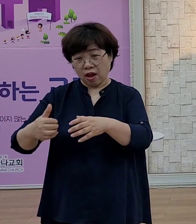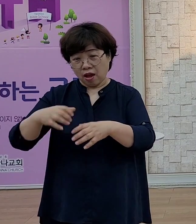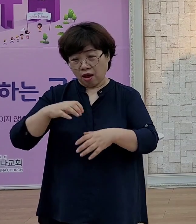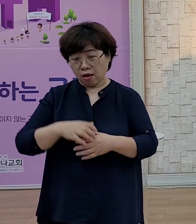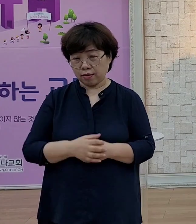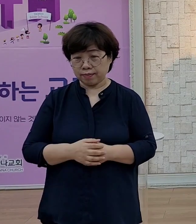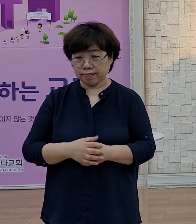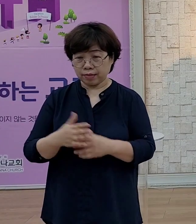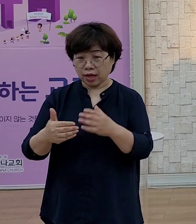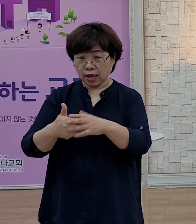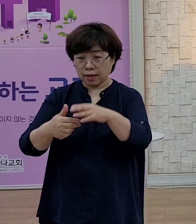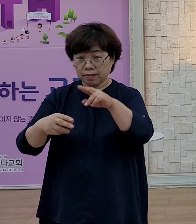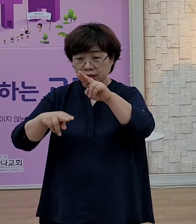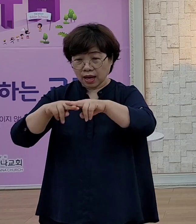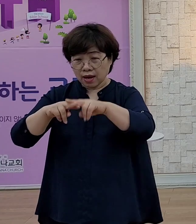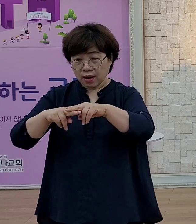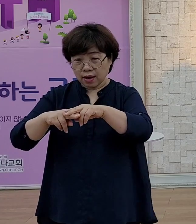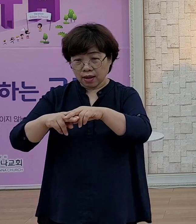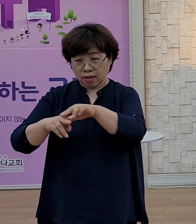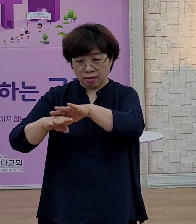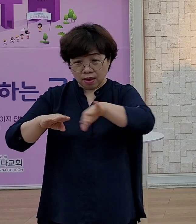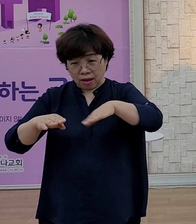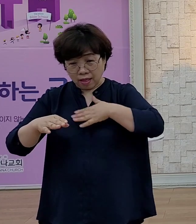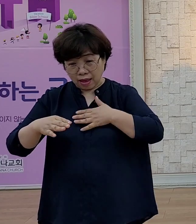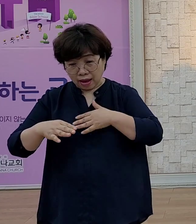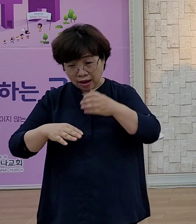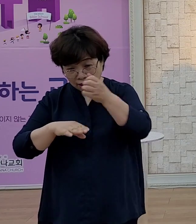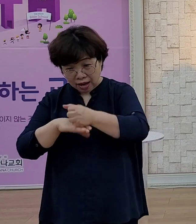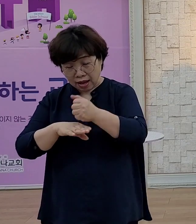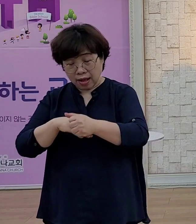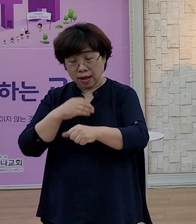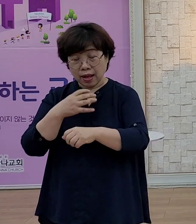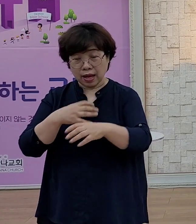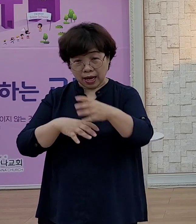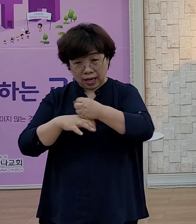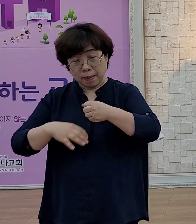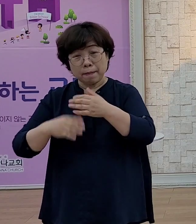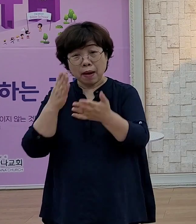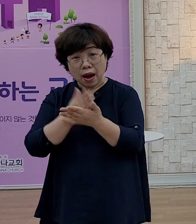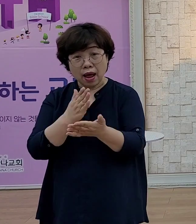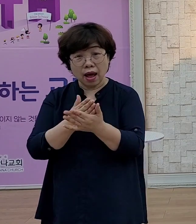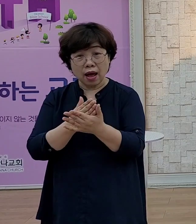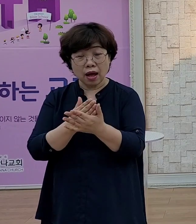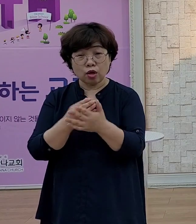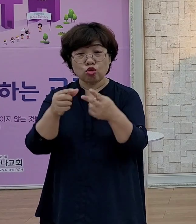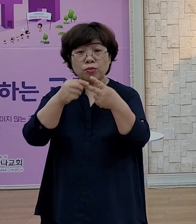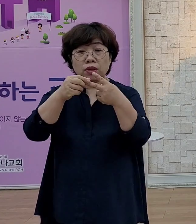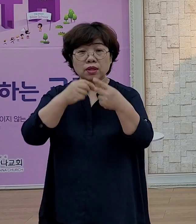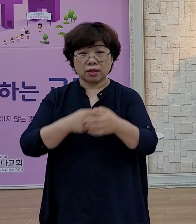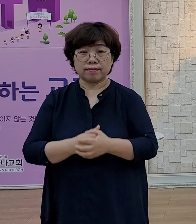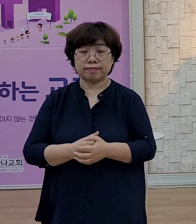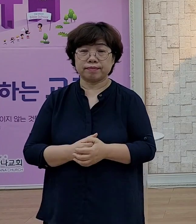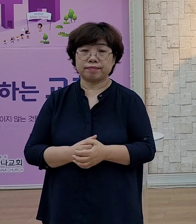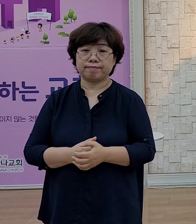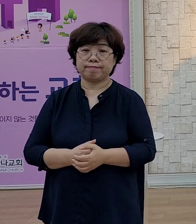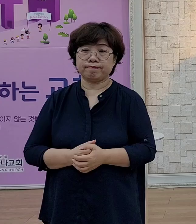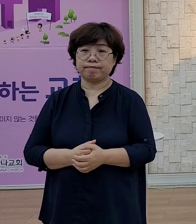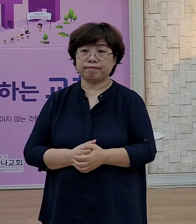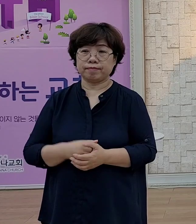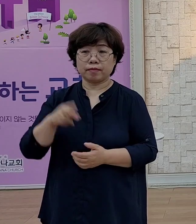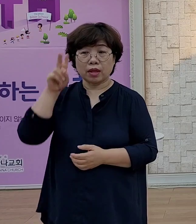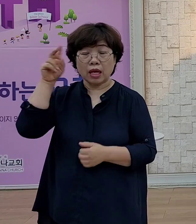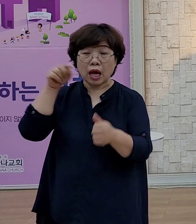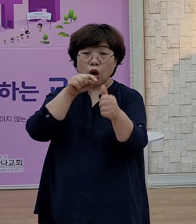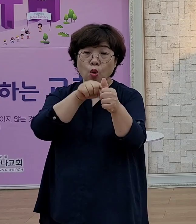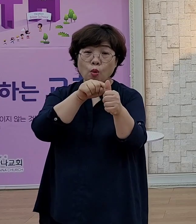말라라는 말씀을 오늘 함께 나누기를 원합니다. 오늘 야고보가요, 지금 이